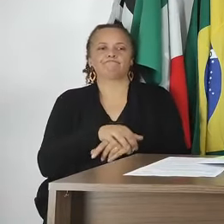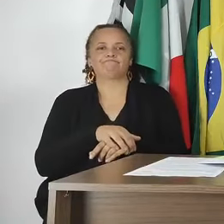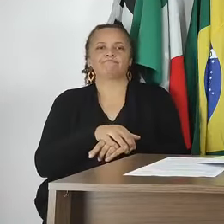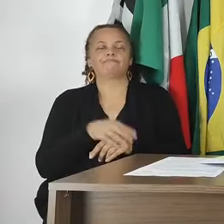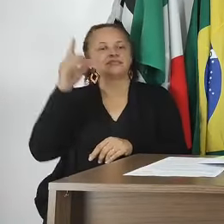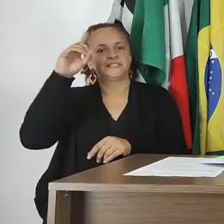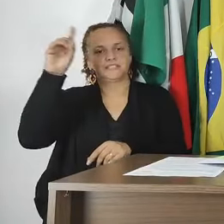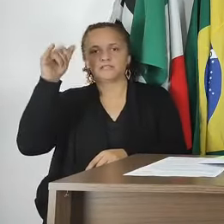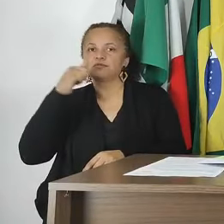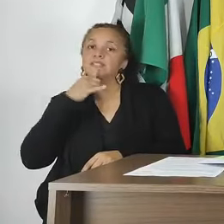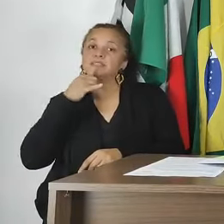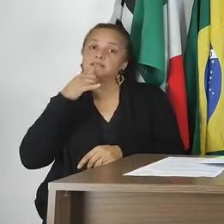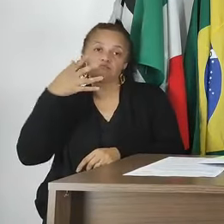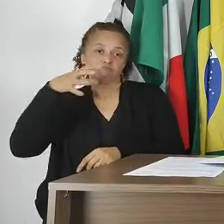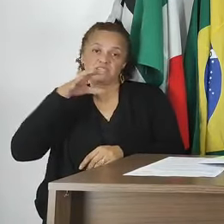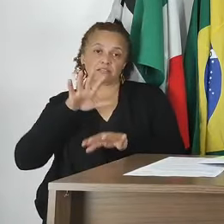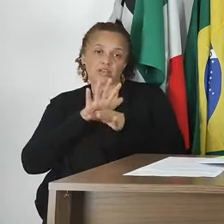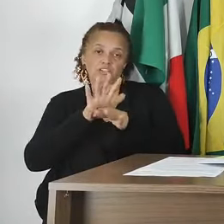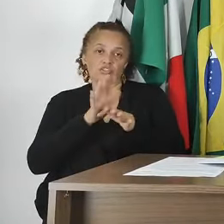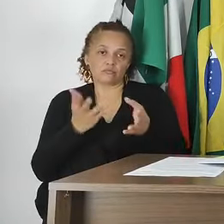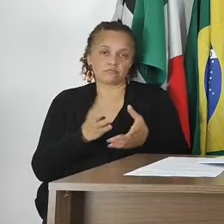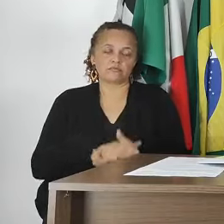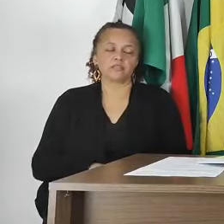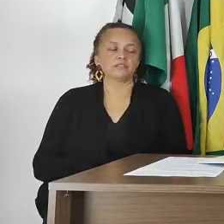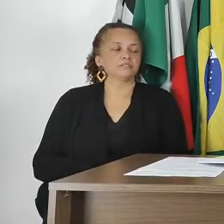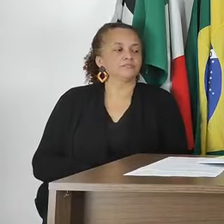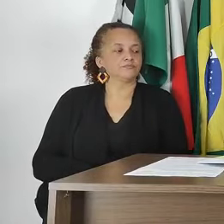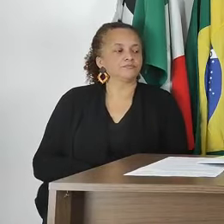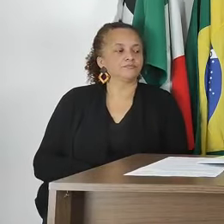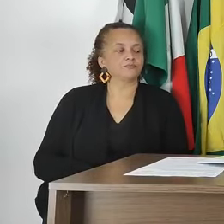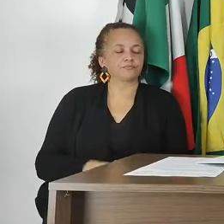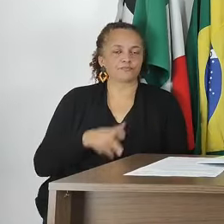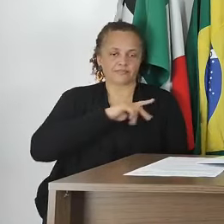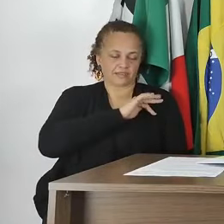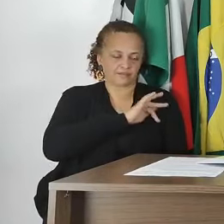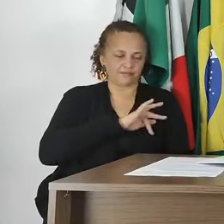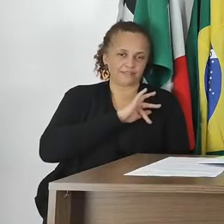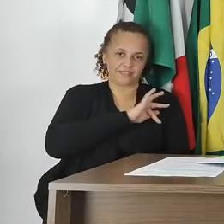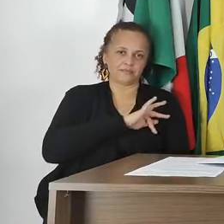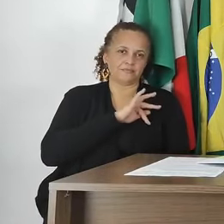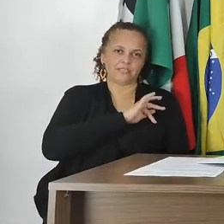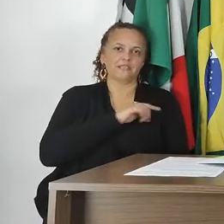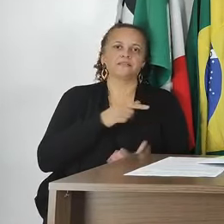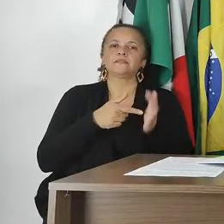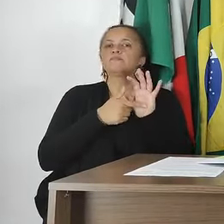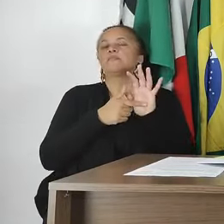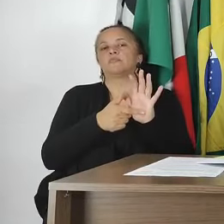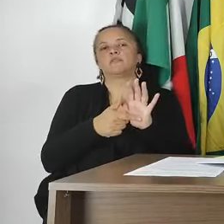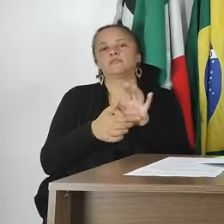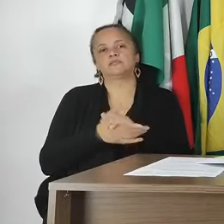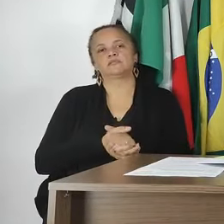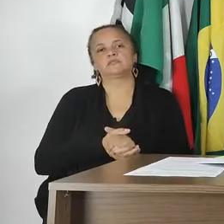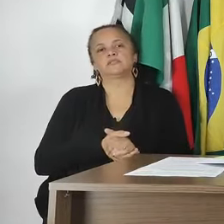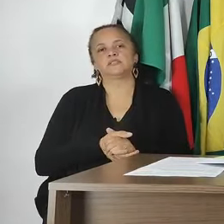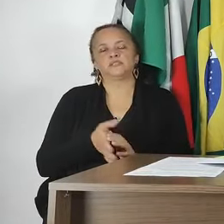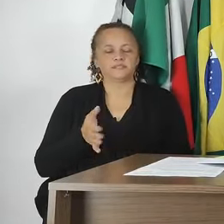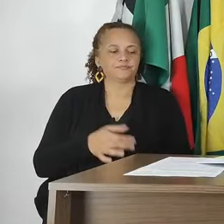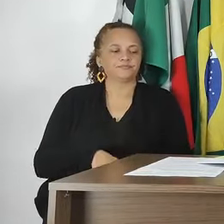você. Tá? Em Filipenses 4,15, né, fala sobre socorros. E bem sabeis, também vós,